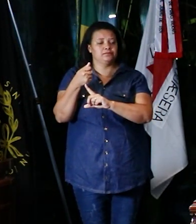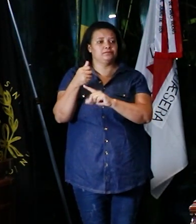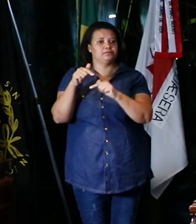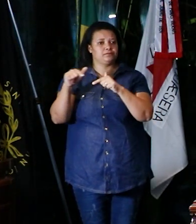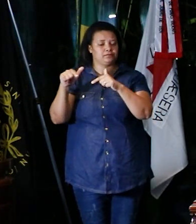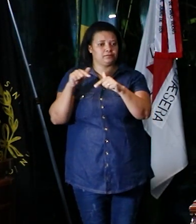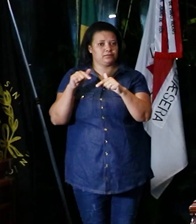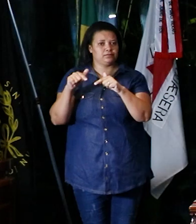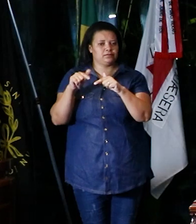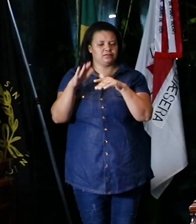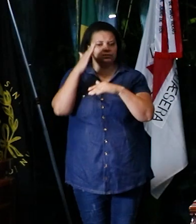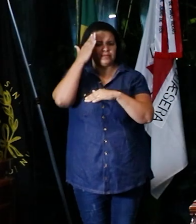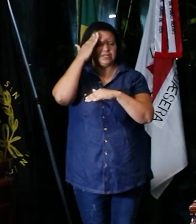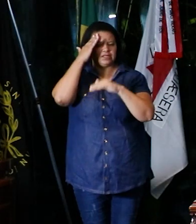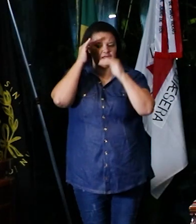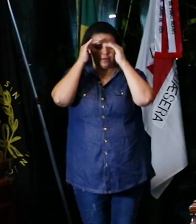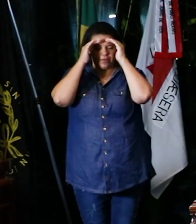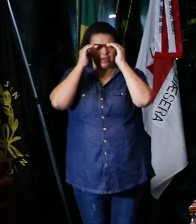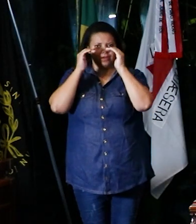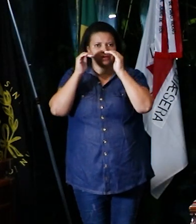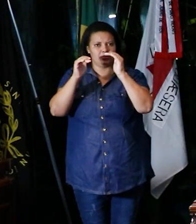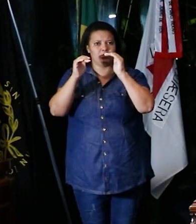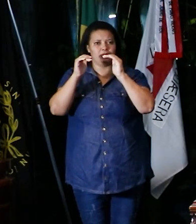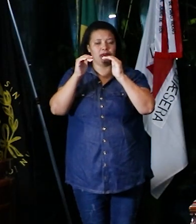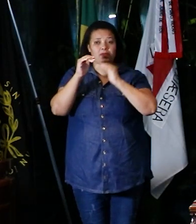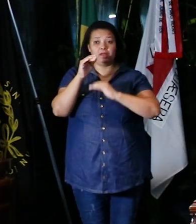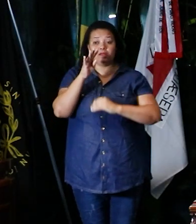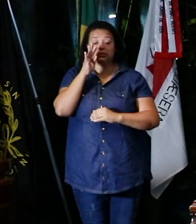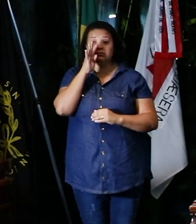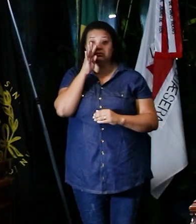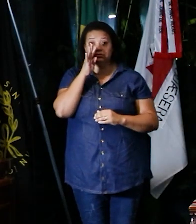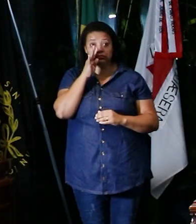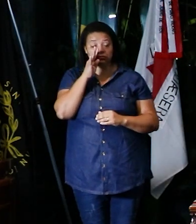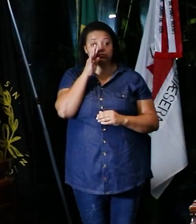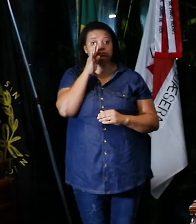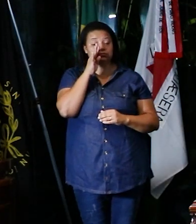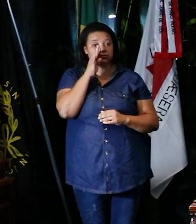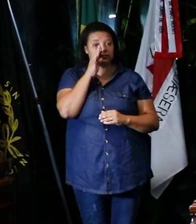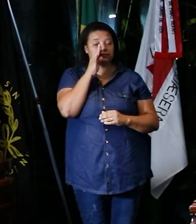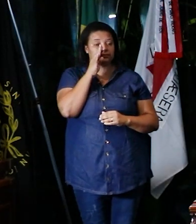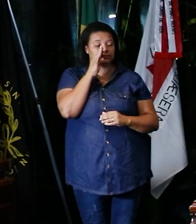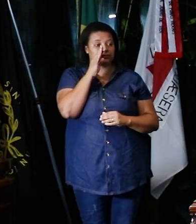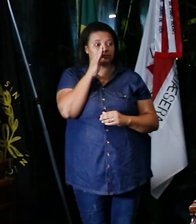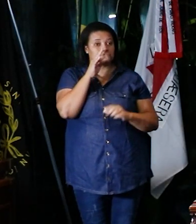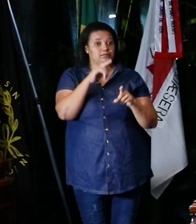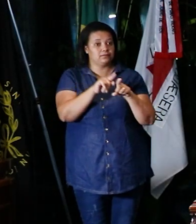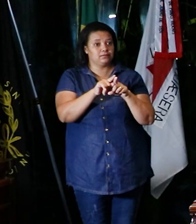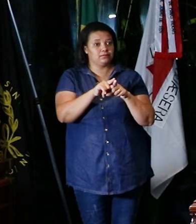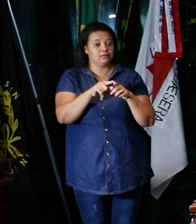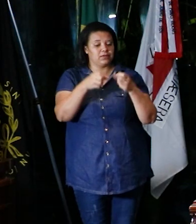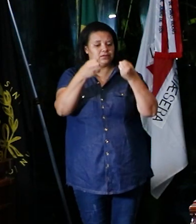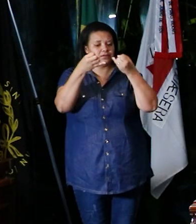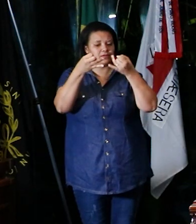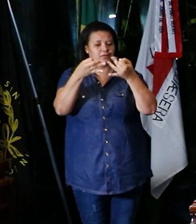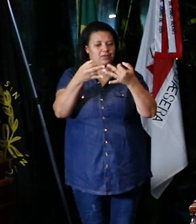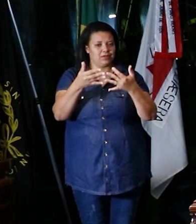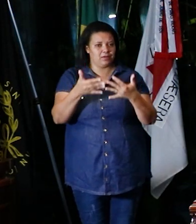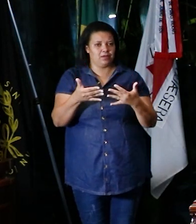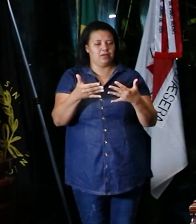e saber respeitá-lo, admirá-lo e, mais do que isso, falar sobre ele, que é